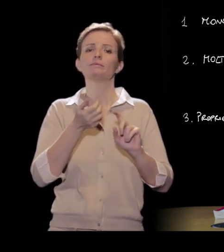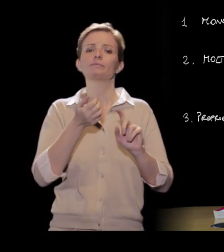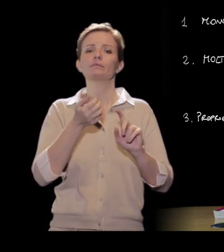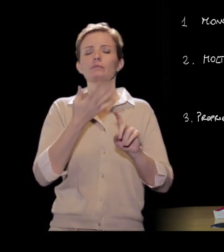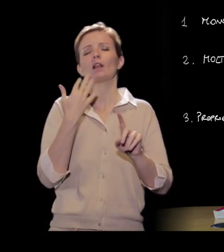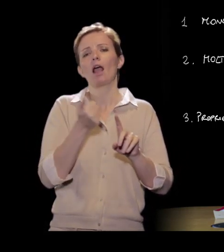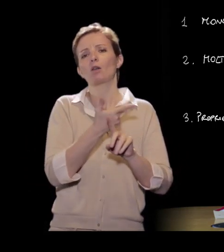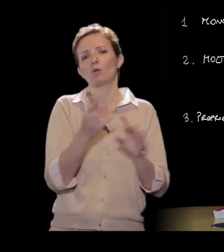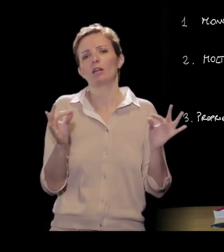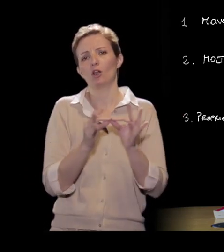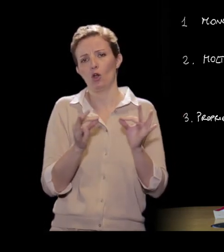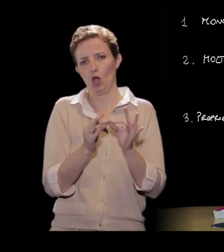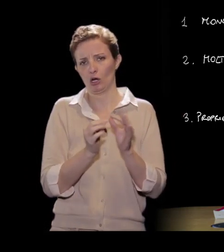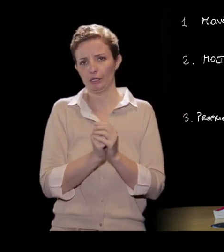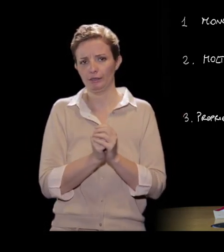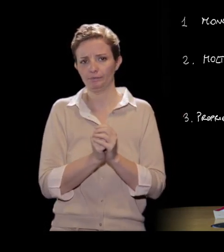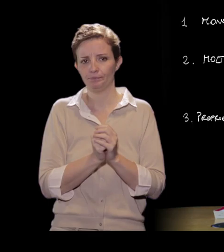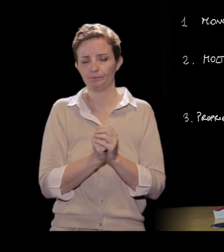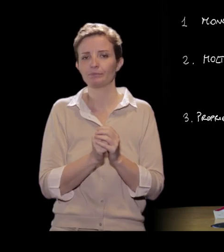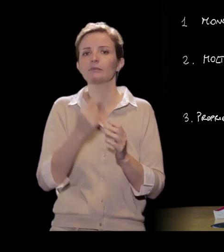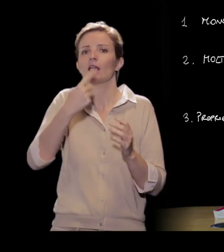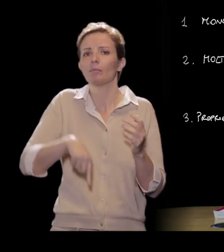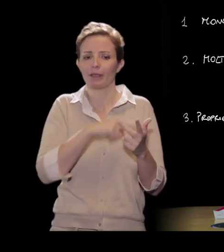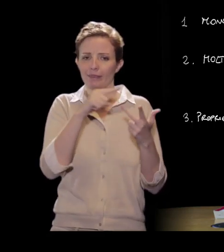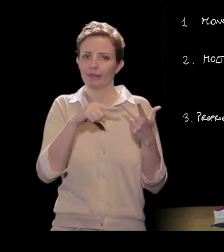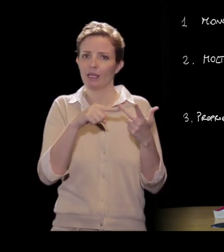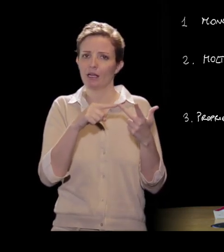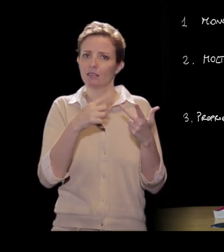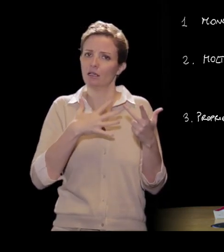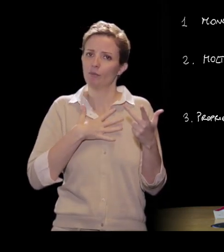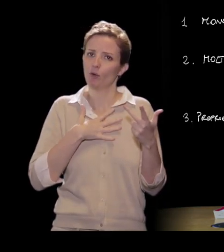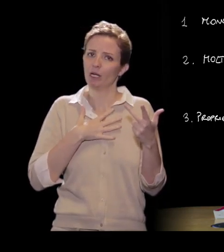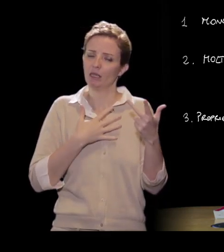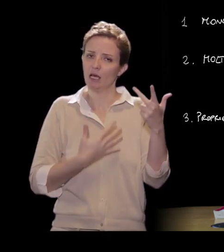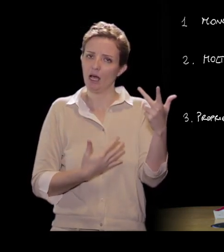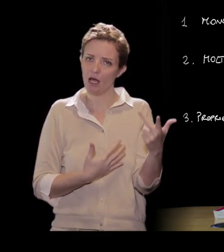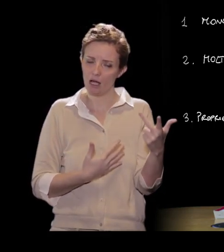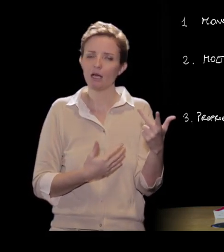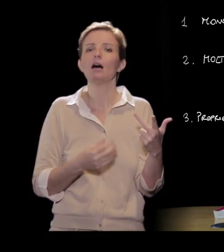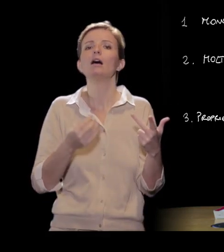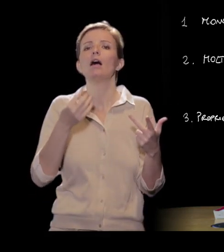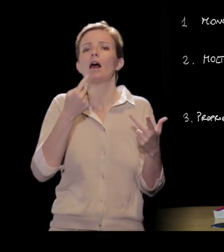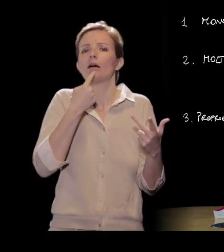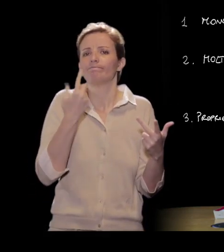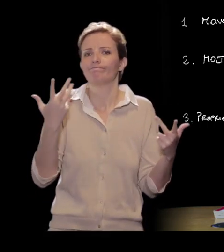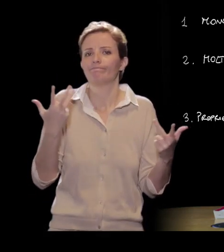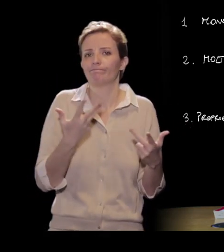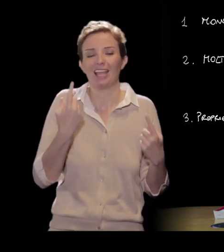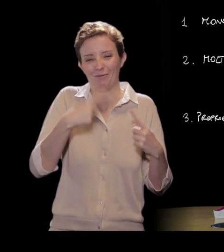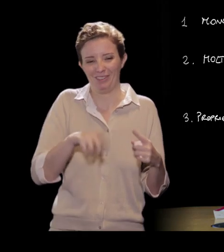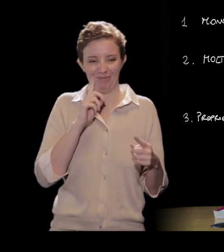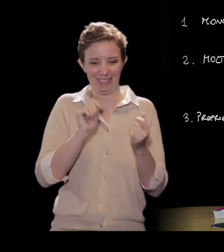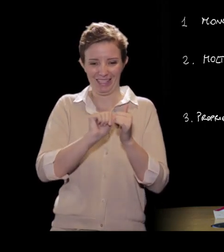dei numeri concordi cosa ci dice questo ulteriore proprietà delle disuguaglianze